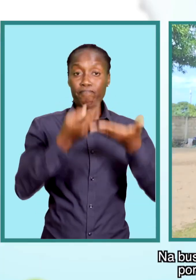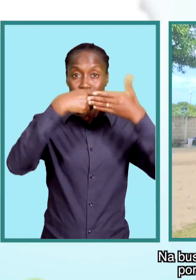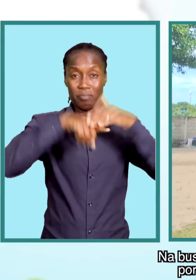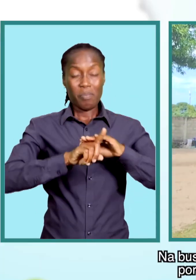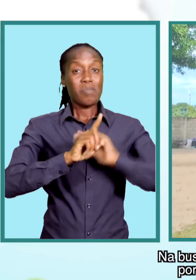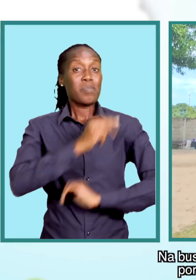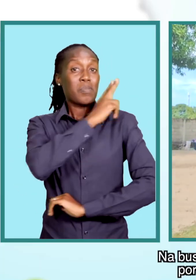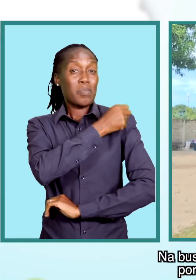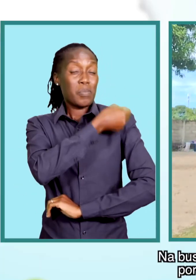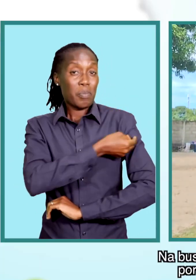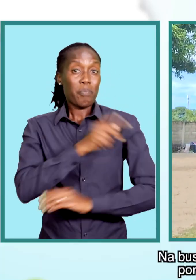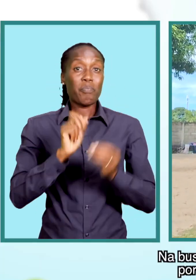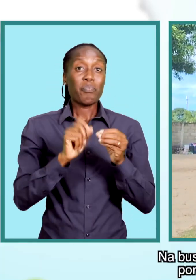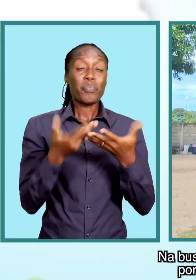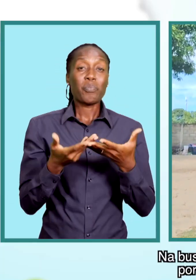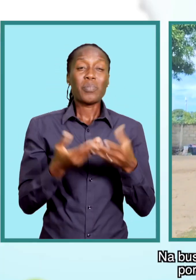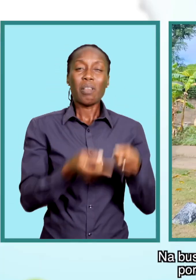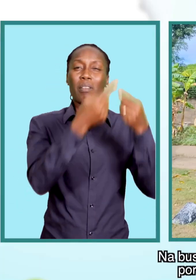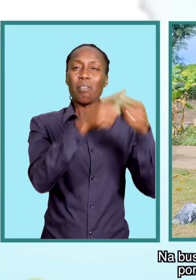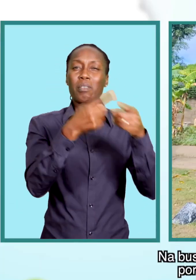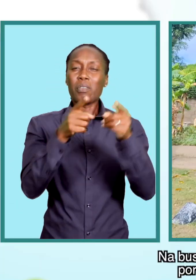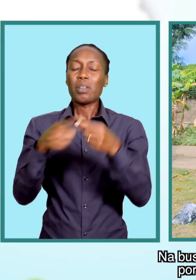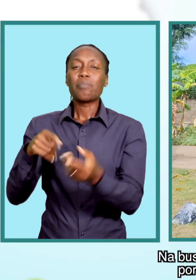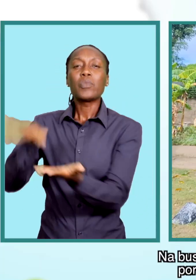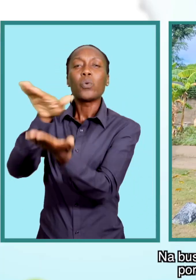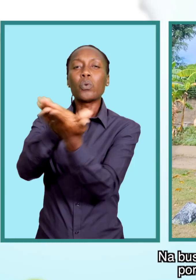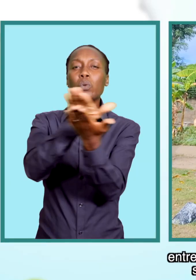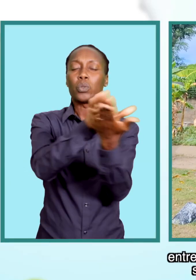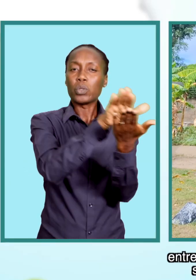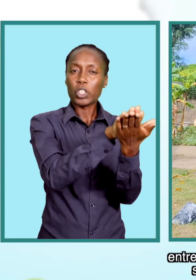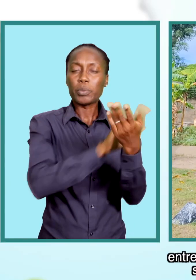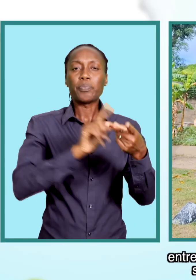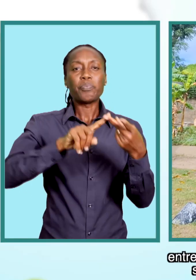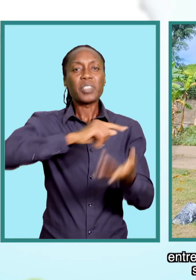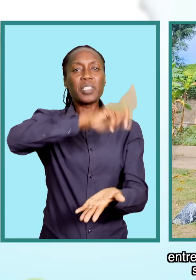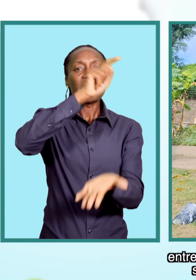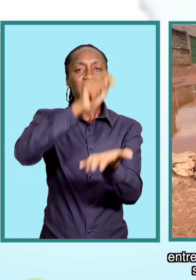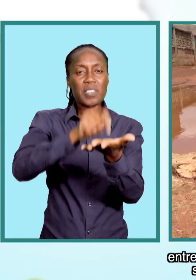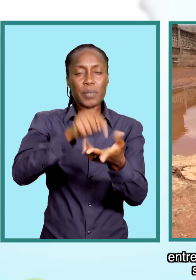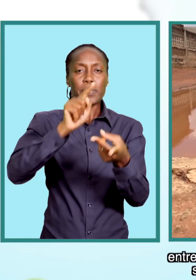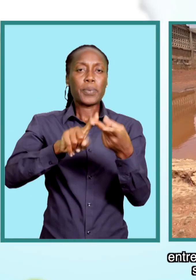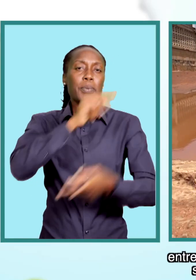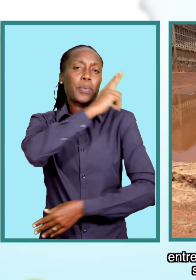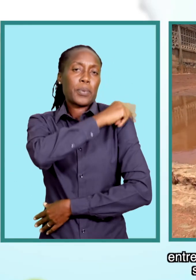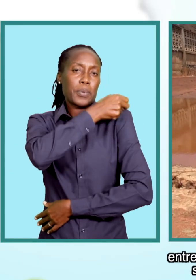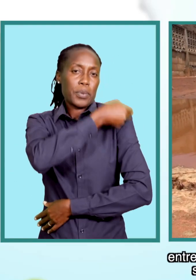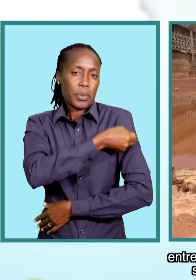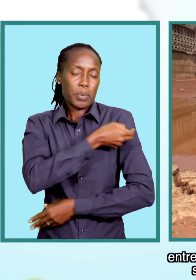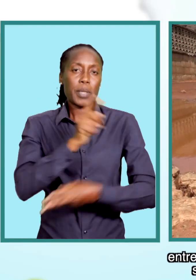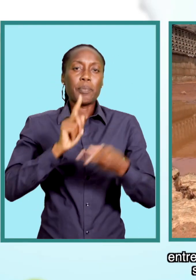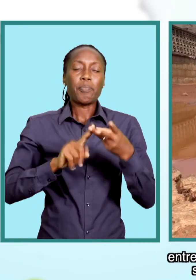por tratamento, Samira passou por diferentes unidades de saúde entre centros e